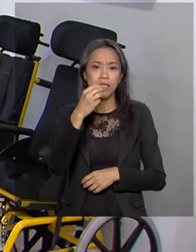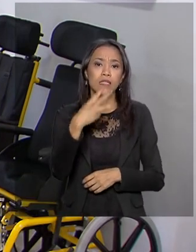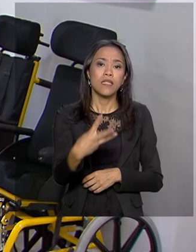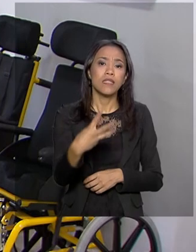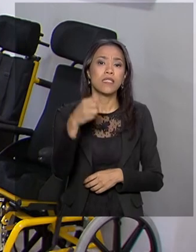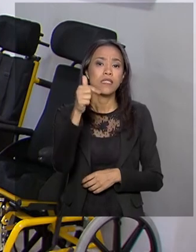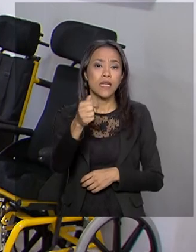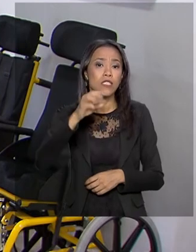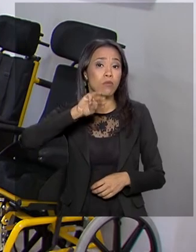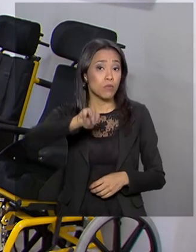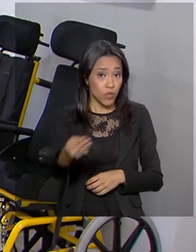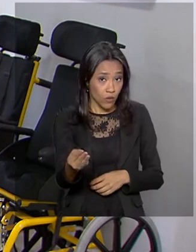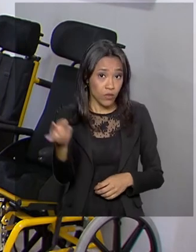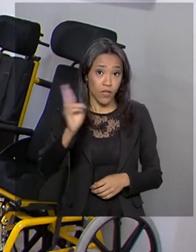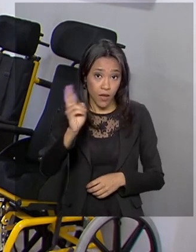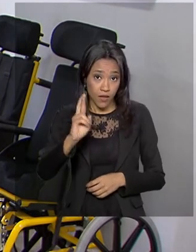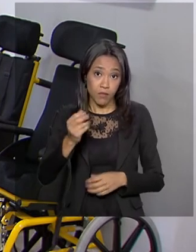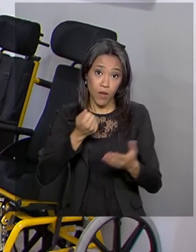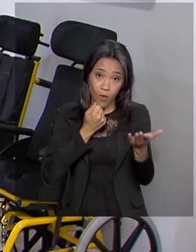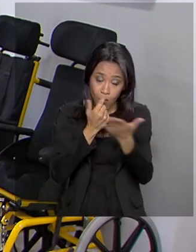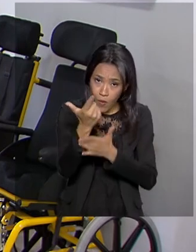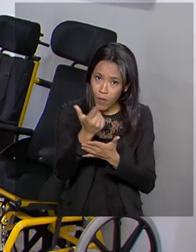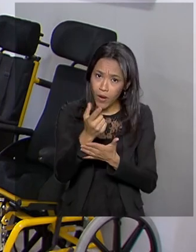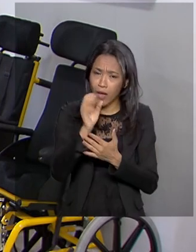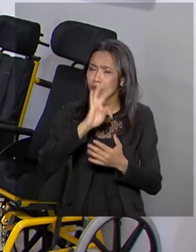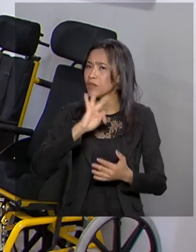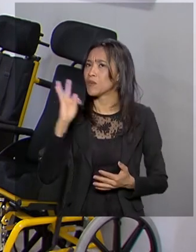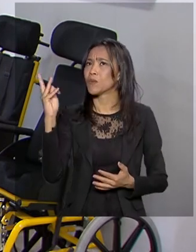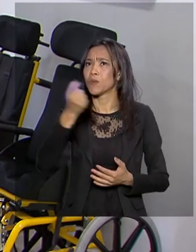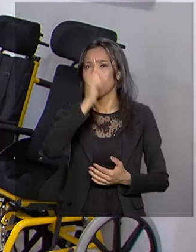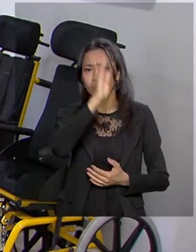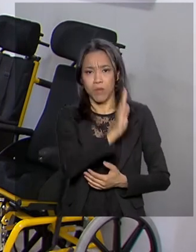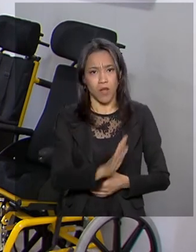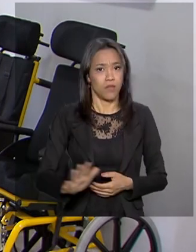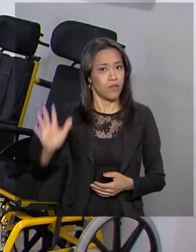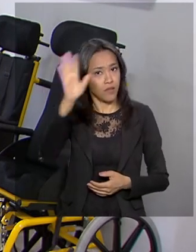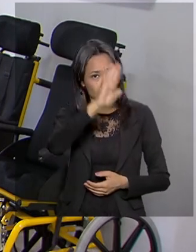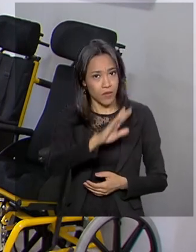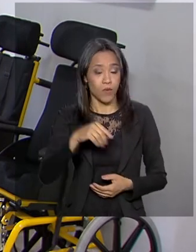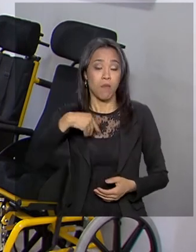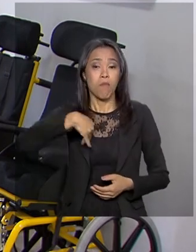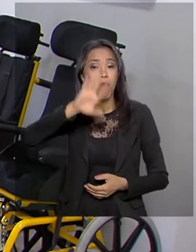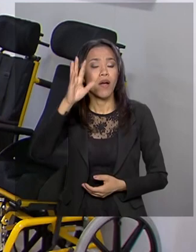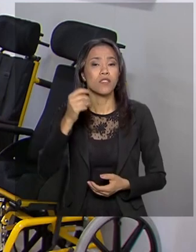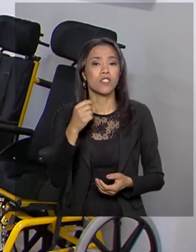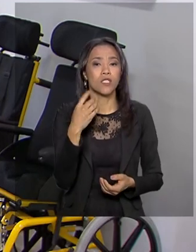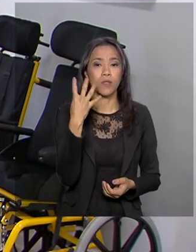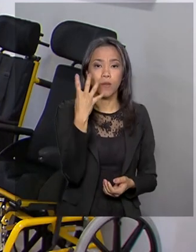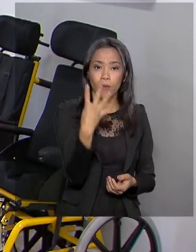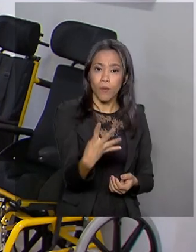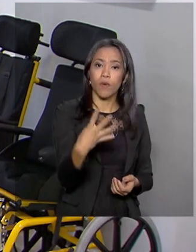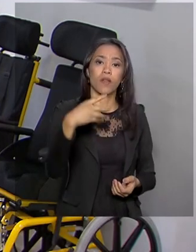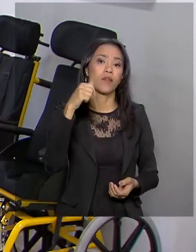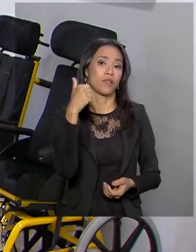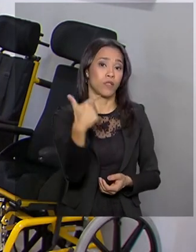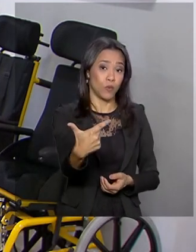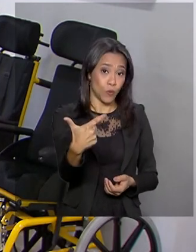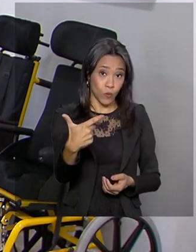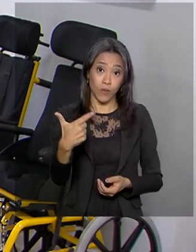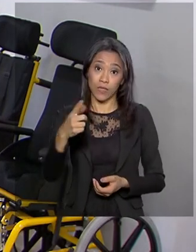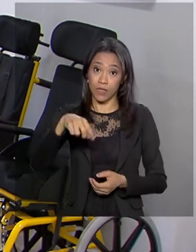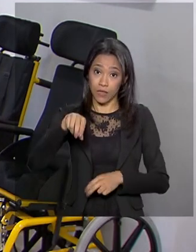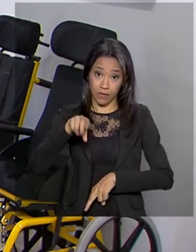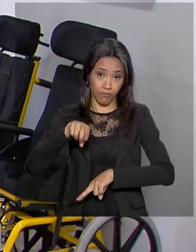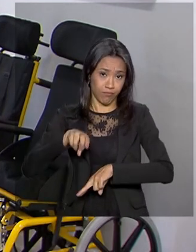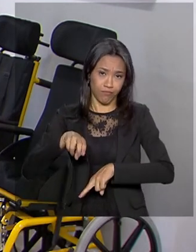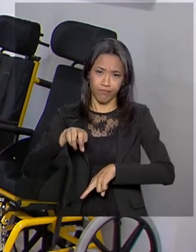de reais para a compra do produto em todo o país. Ao todo, foram adquiridas mais de 42 mil unidades